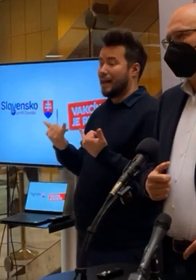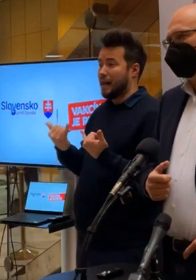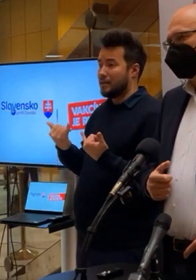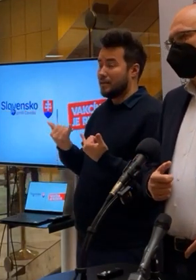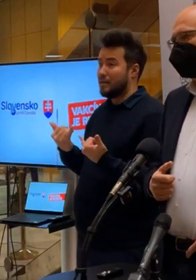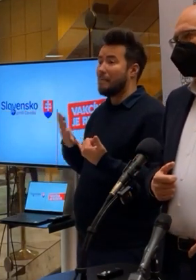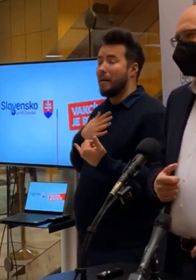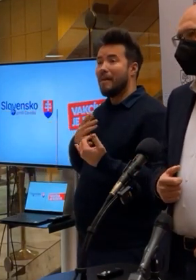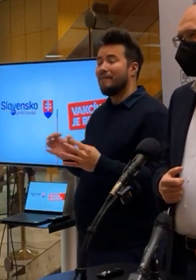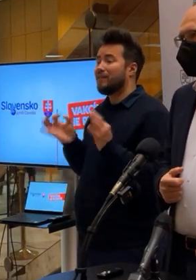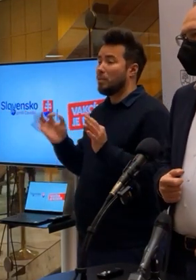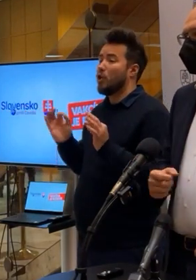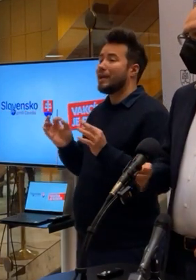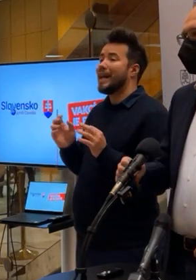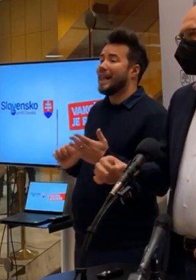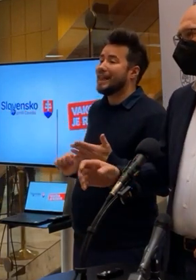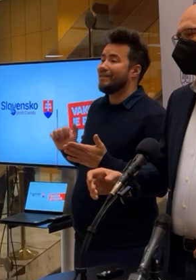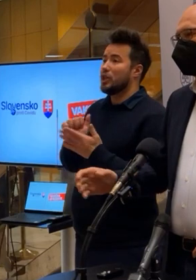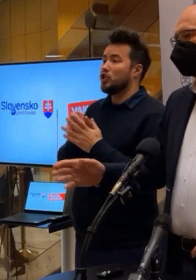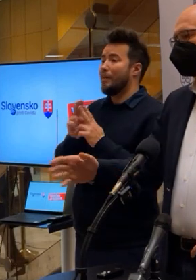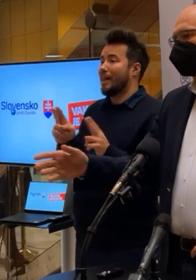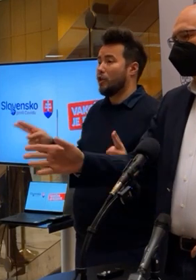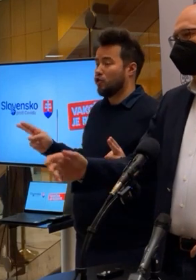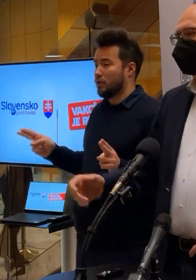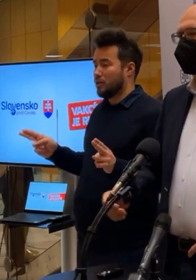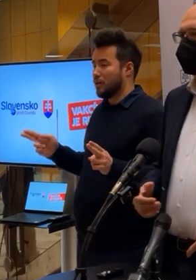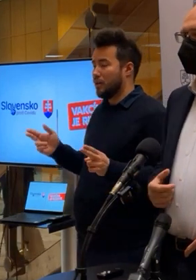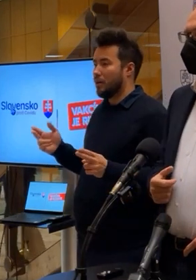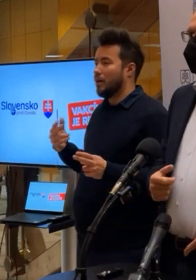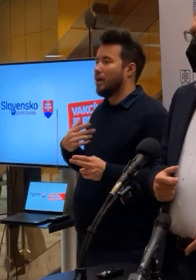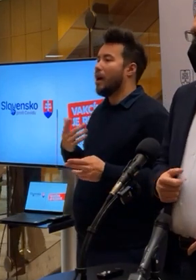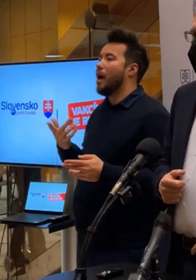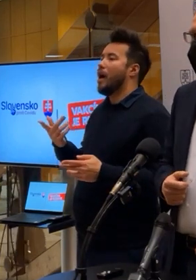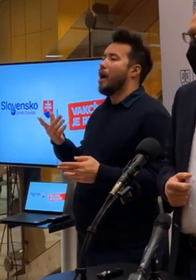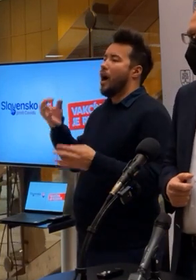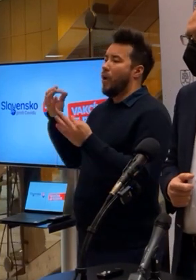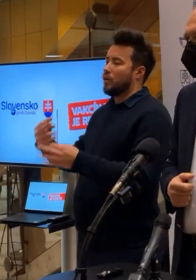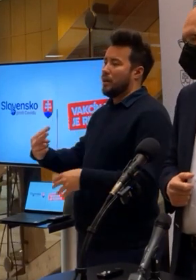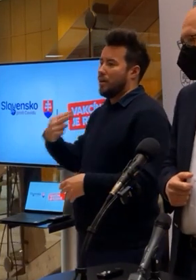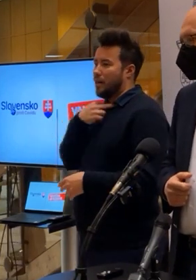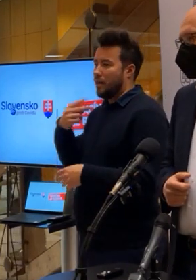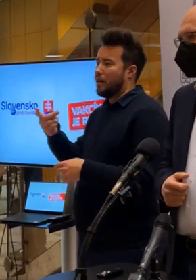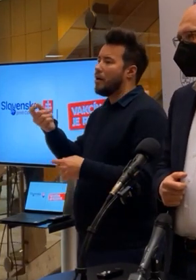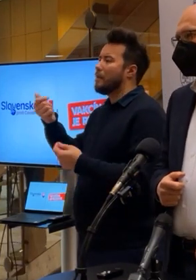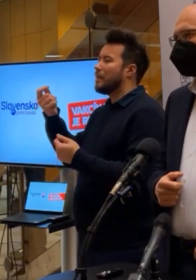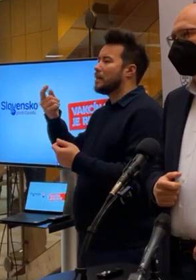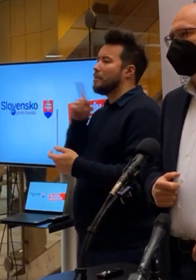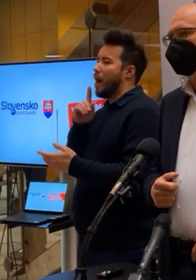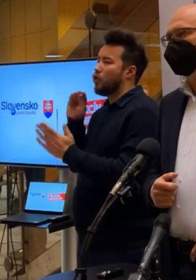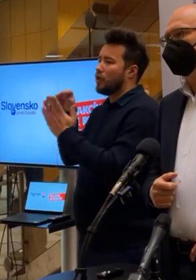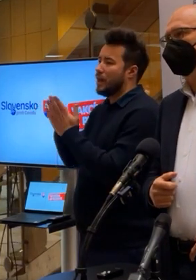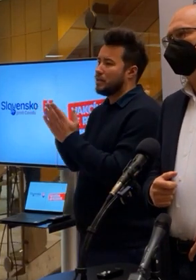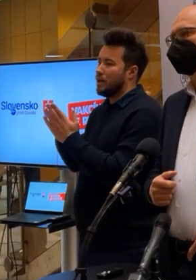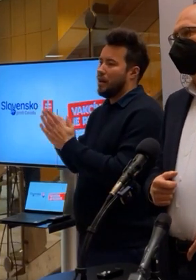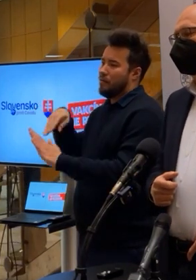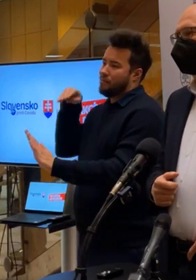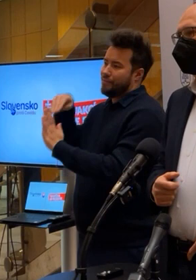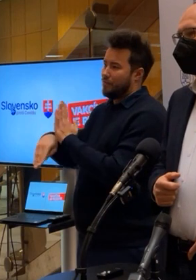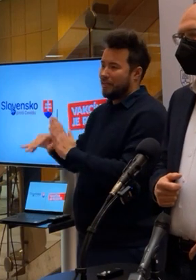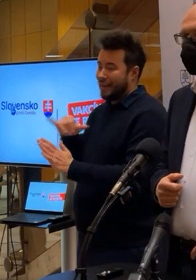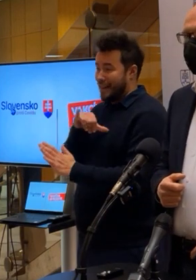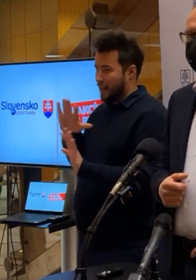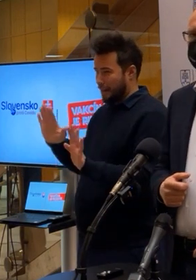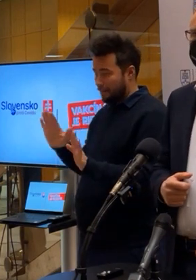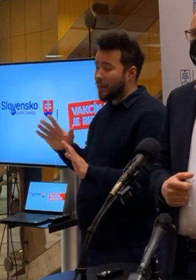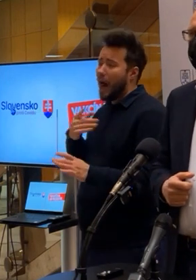výborné príležitosti investičné a určite by som nechcel, aby to stroskotalo na takomto niečom, ale viac vám k tomuto, nehnevajte sa,